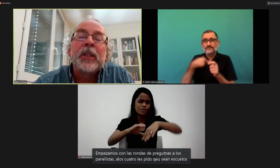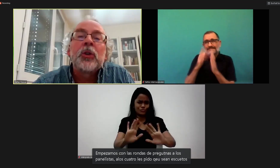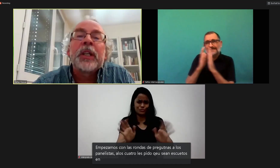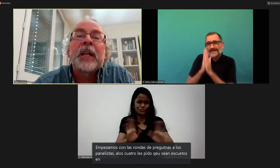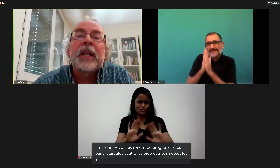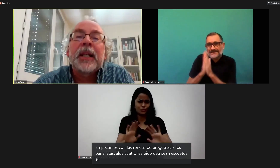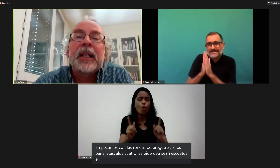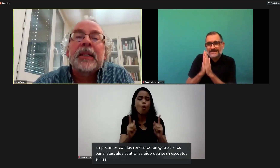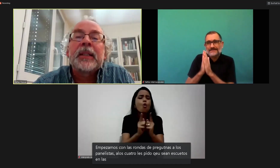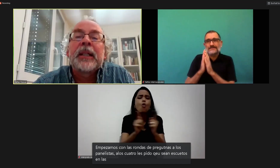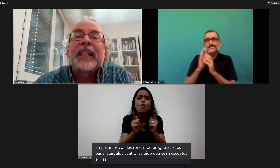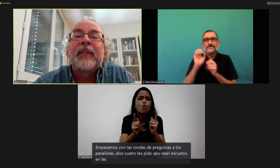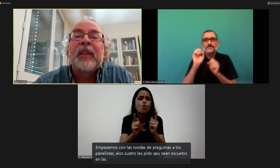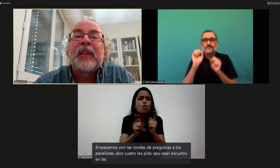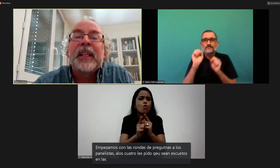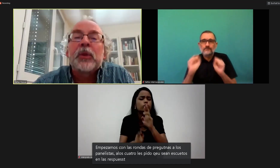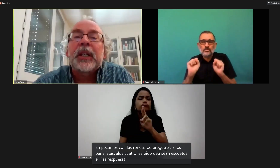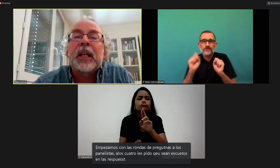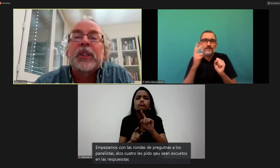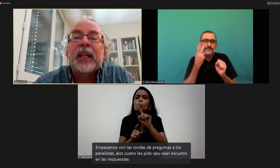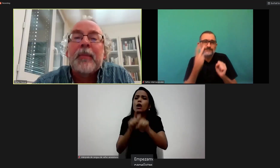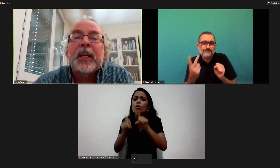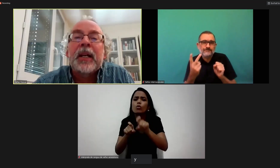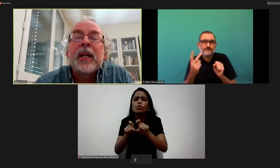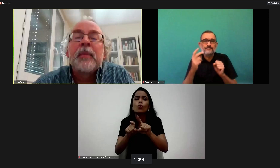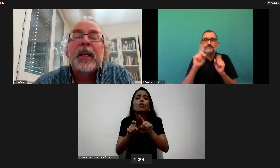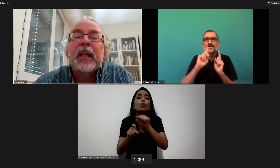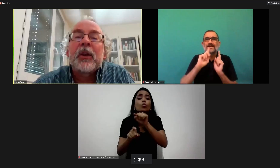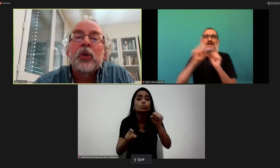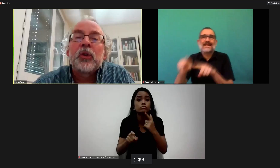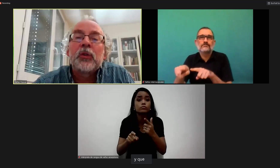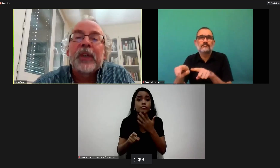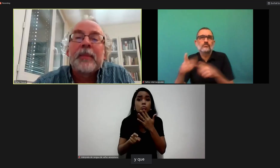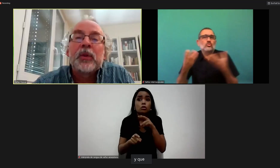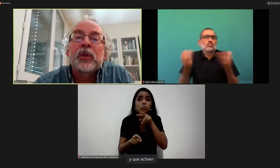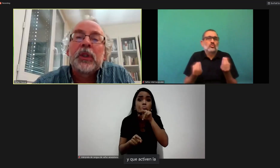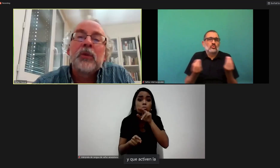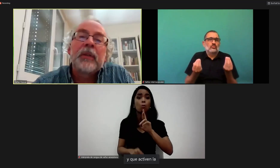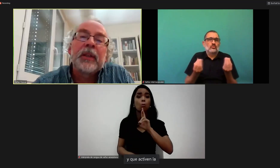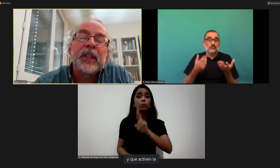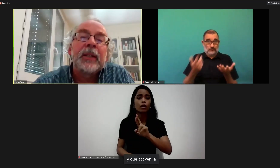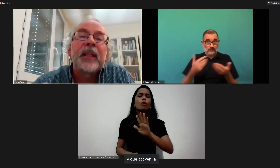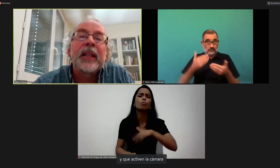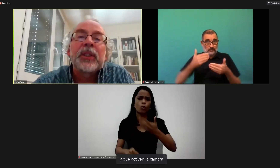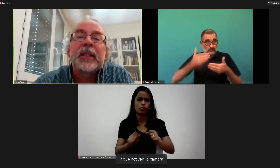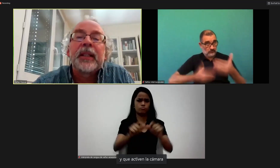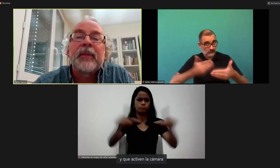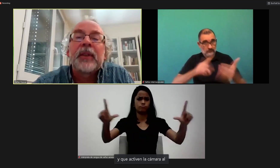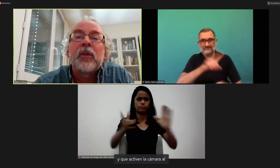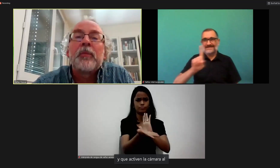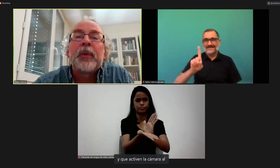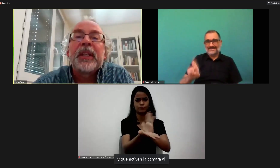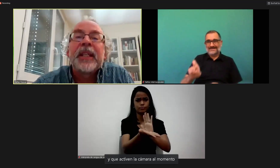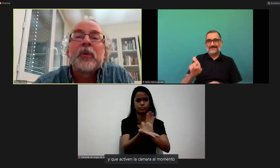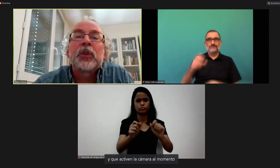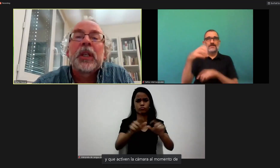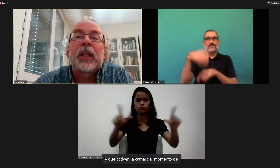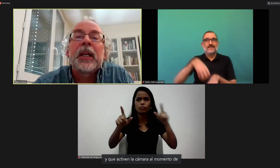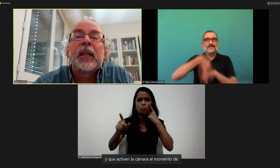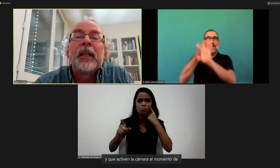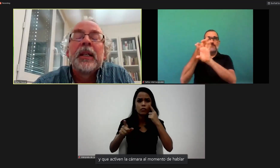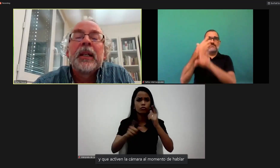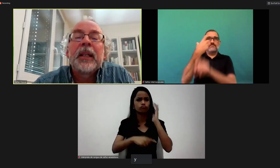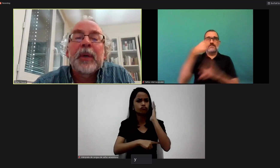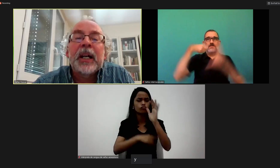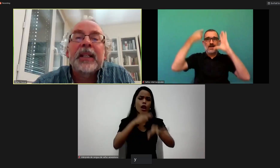que en el momento de hablar activéis vuestra cámara para que os veamos, y una vez finalizada vuestra intervención os pediríamos